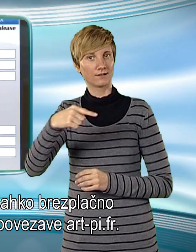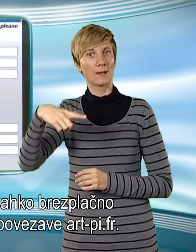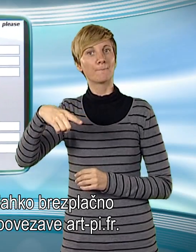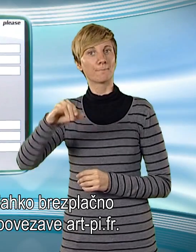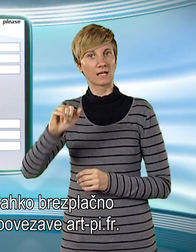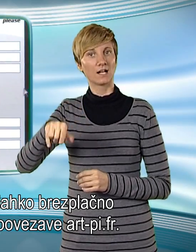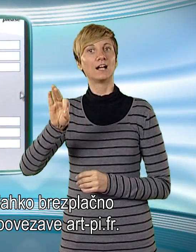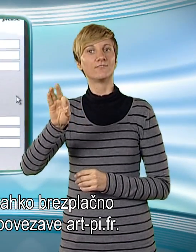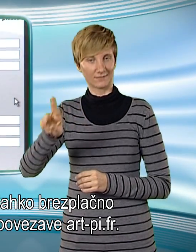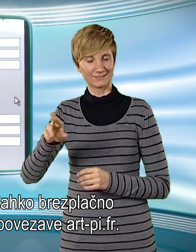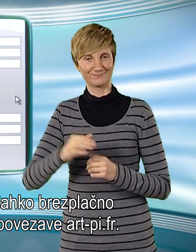art-pi.fr.